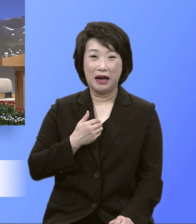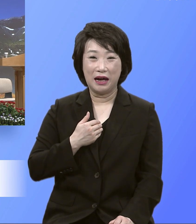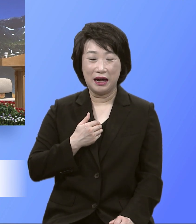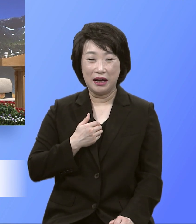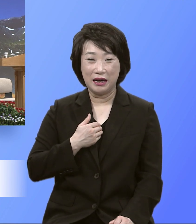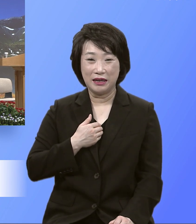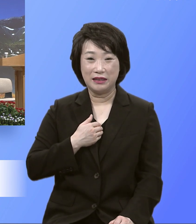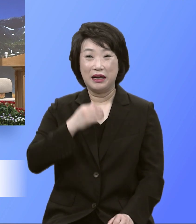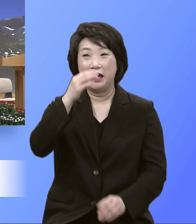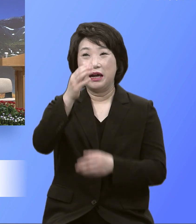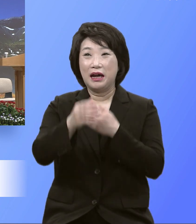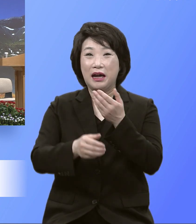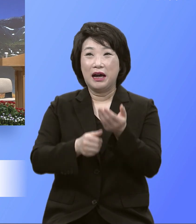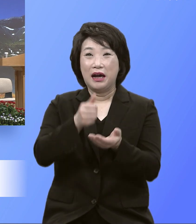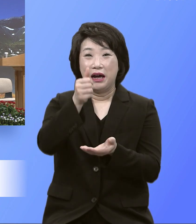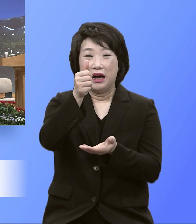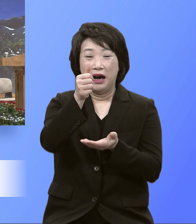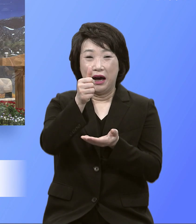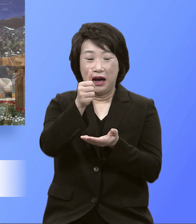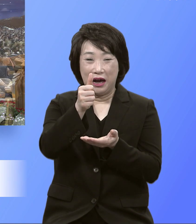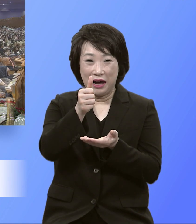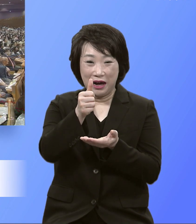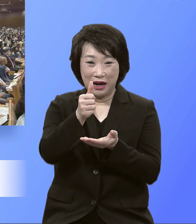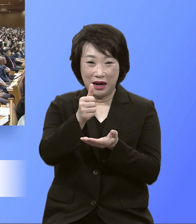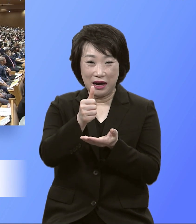좋으신 나의